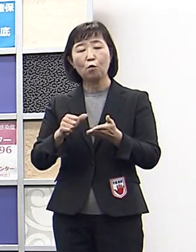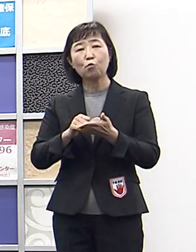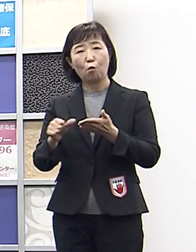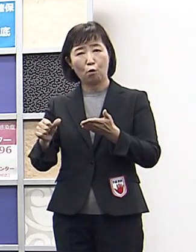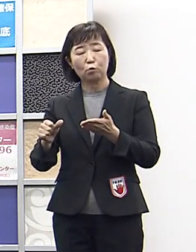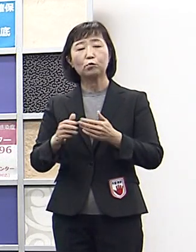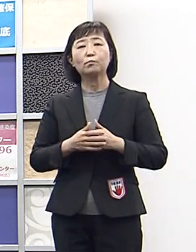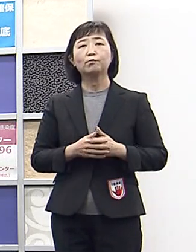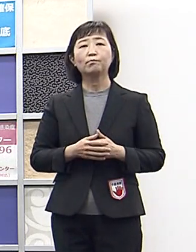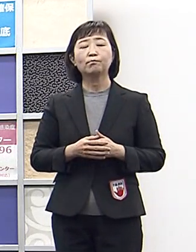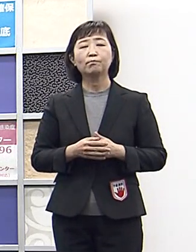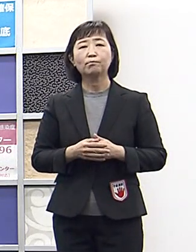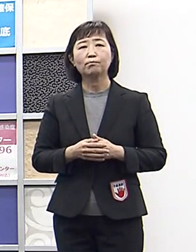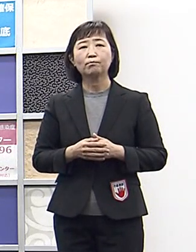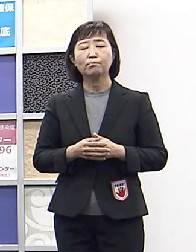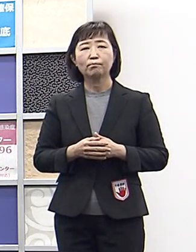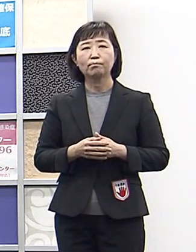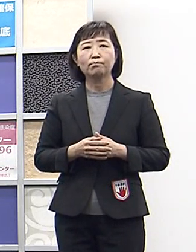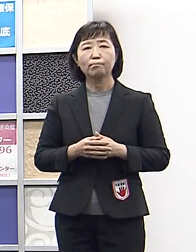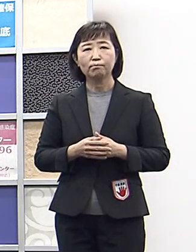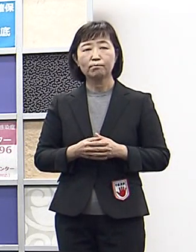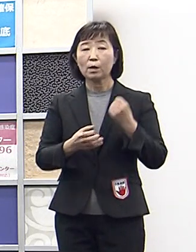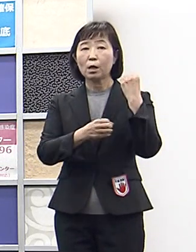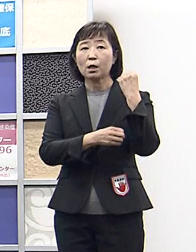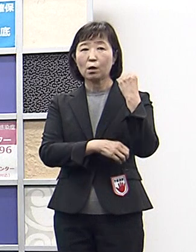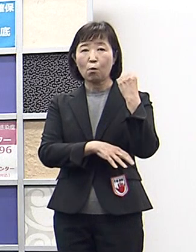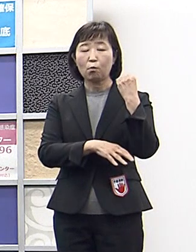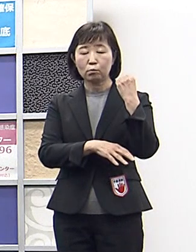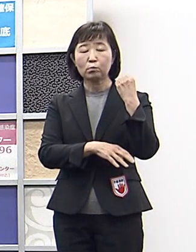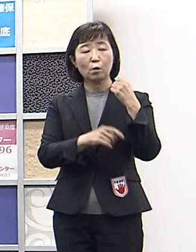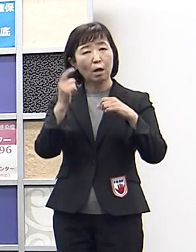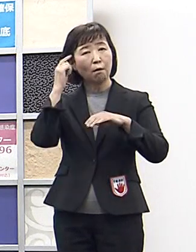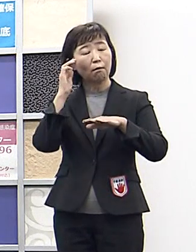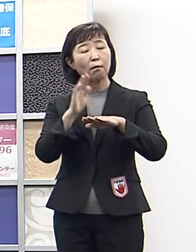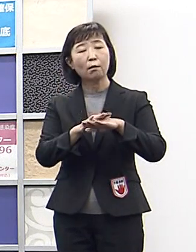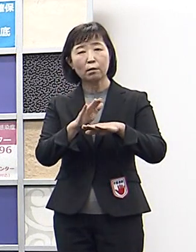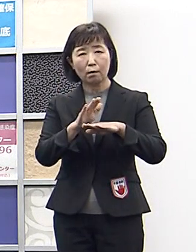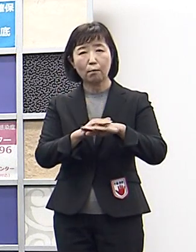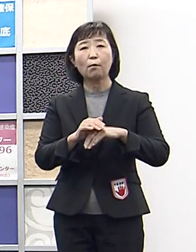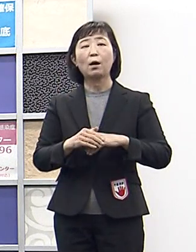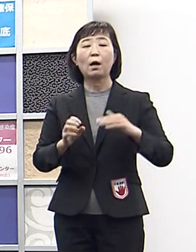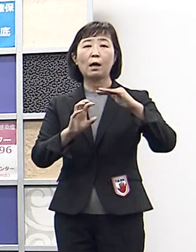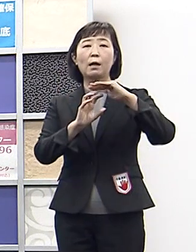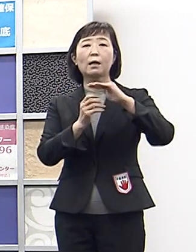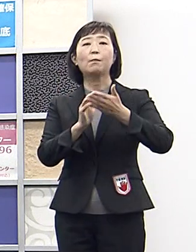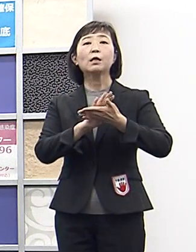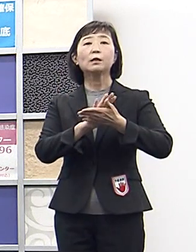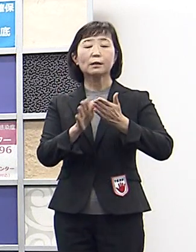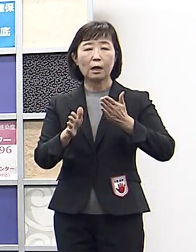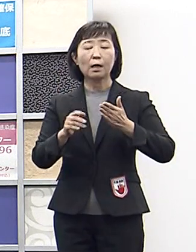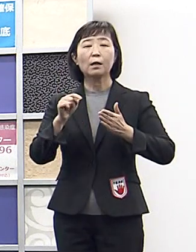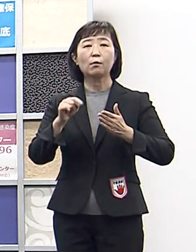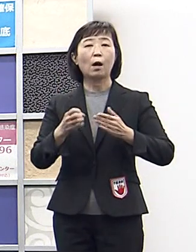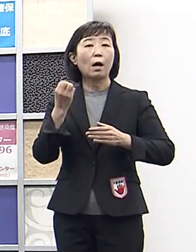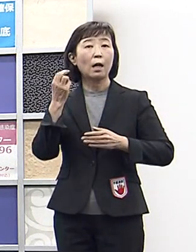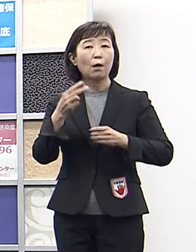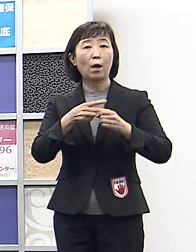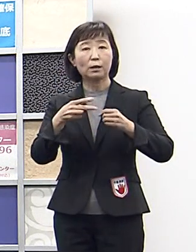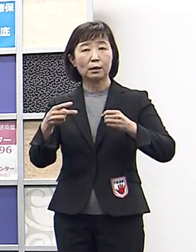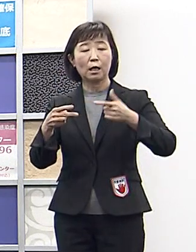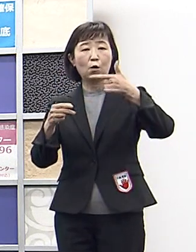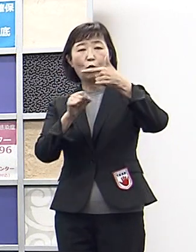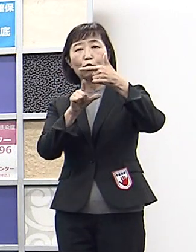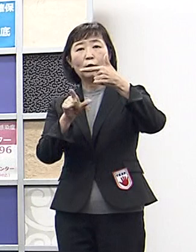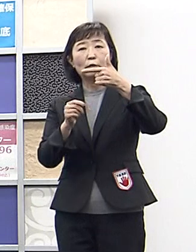ますまず基本的な考え方ですが山梨県本県ですね令和2年6月